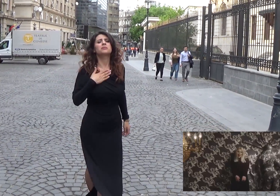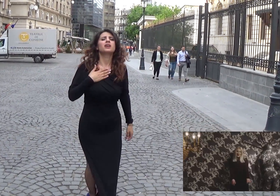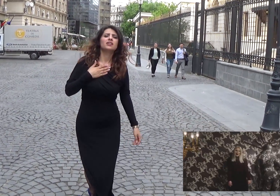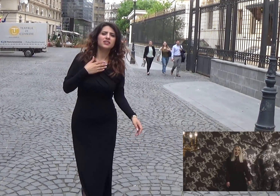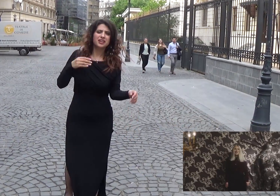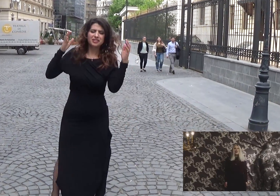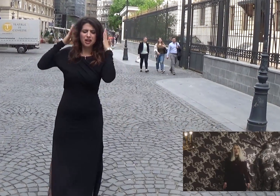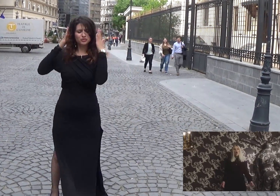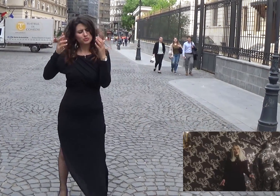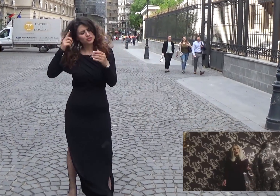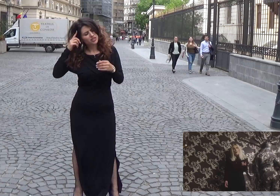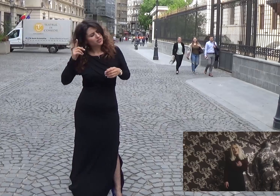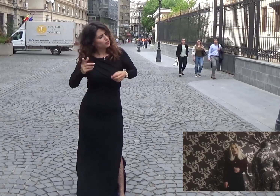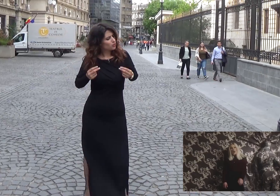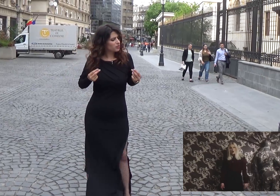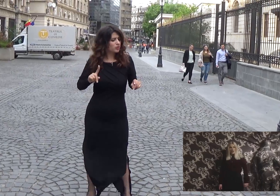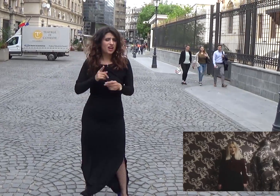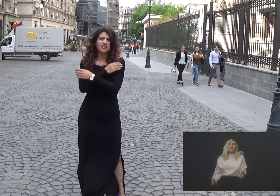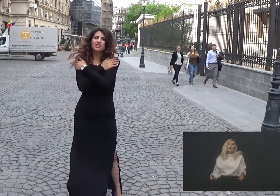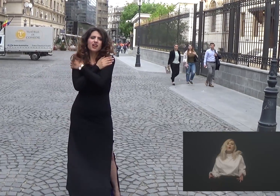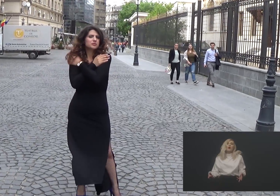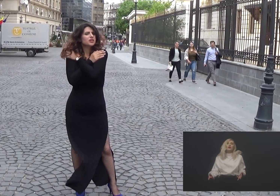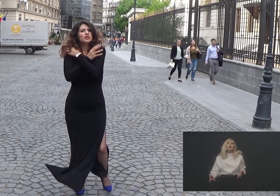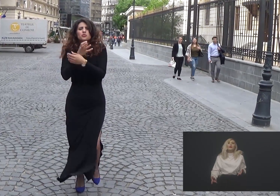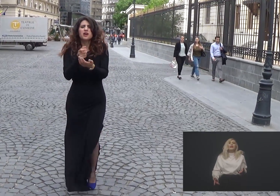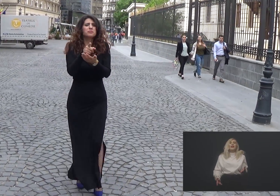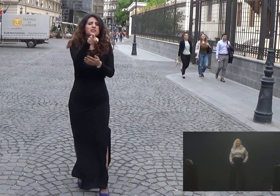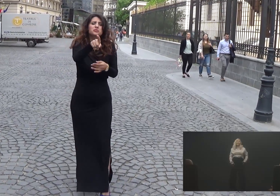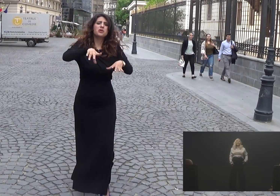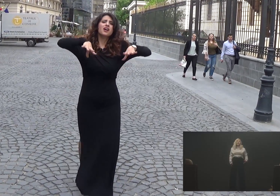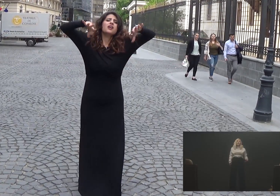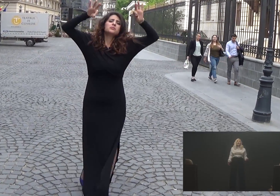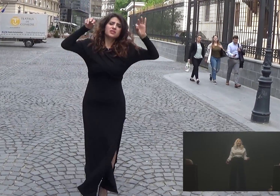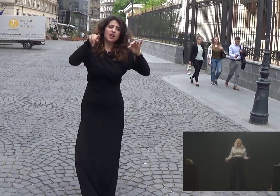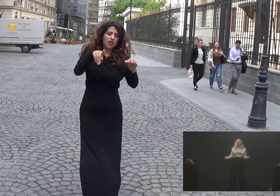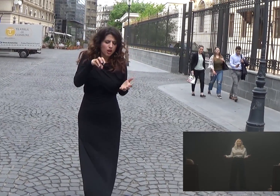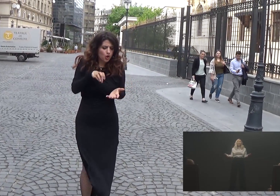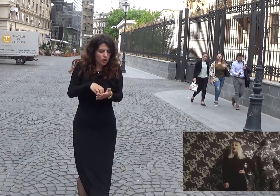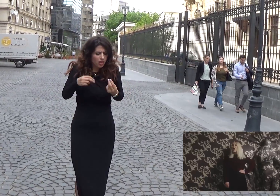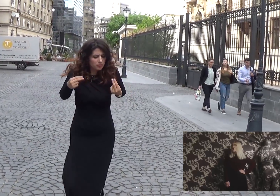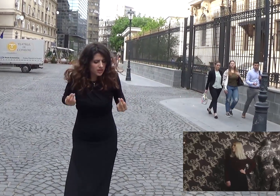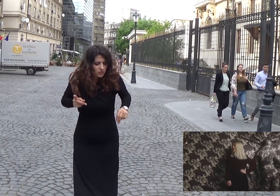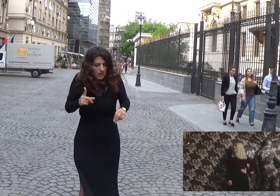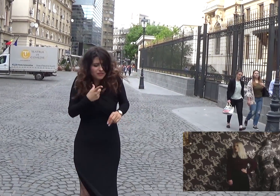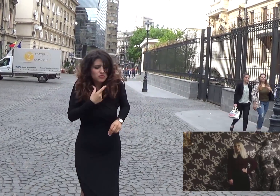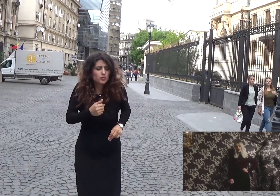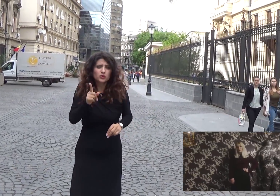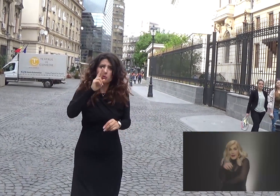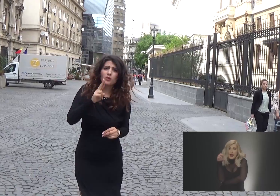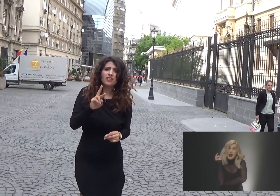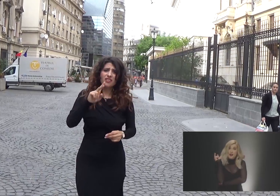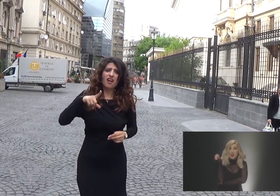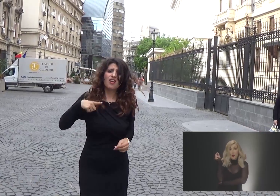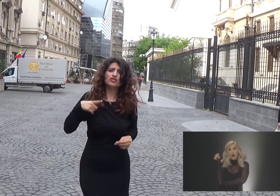Mea, dar m-a ascultat, știu, nu e bună dragostea, nu m-am luat după tine, l-am găsit pe el de bine. Nu e frumos, nici